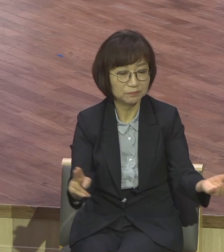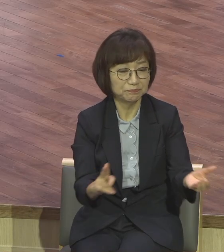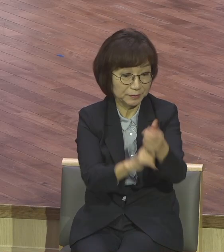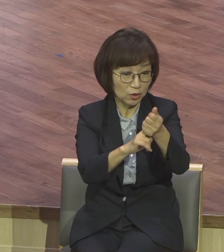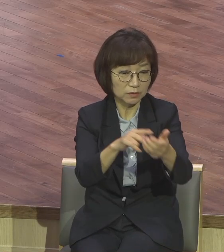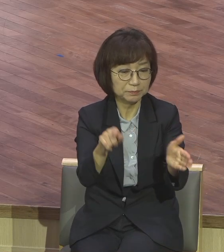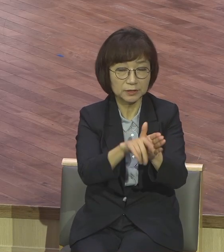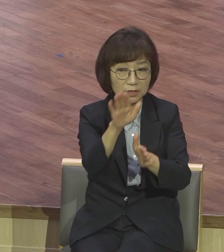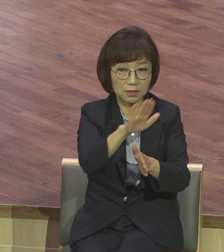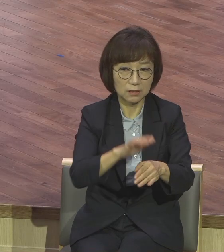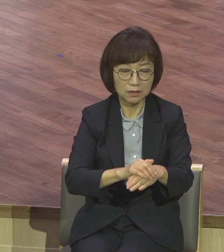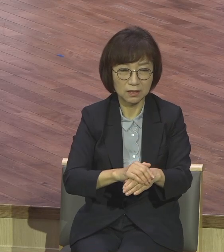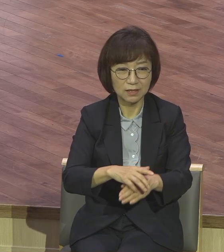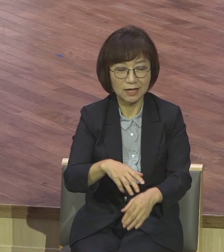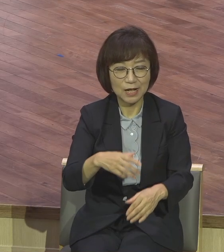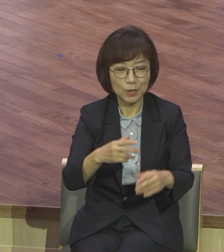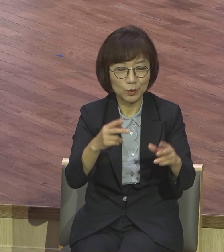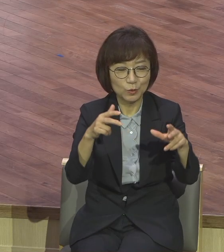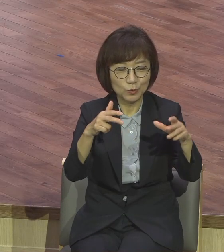종교다원주의,